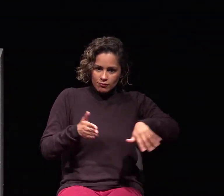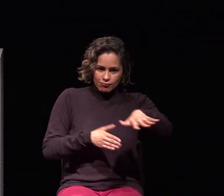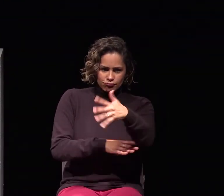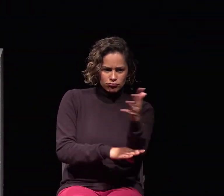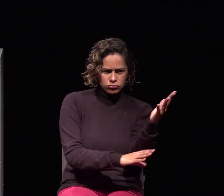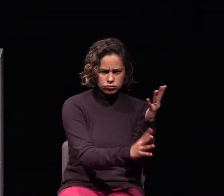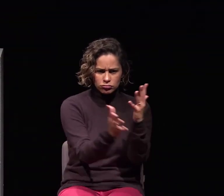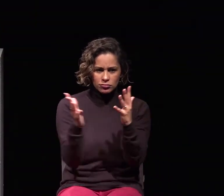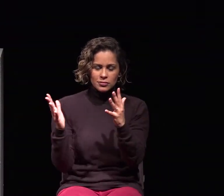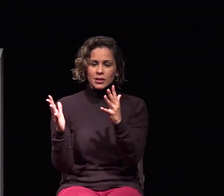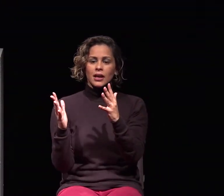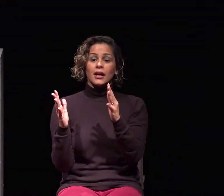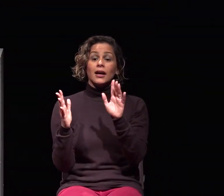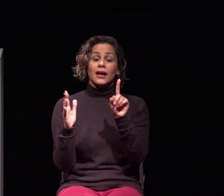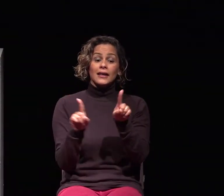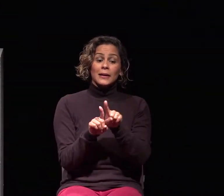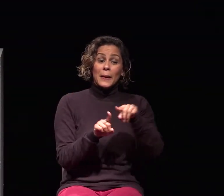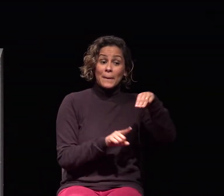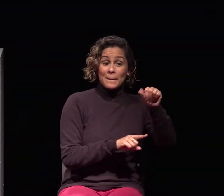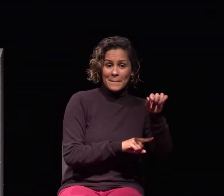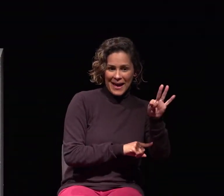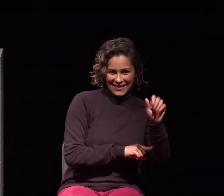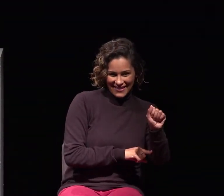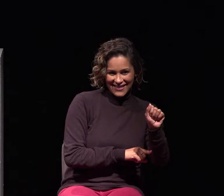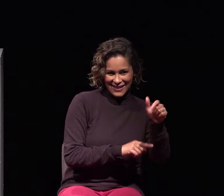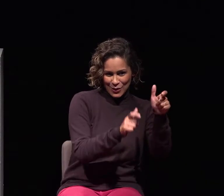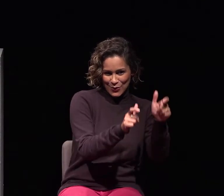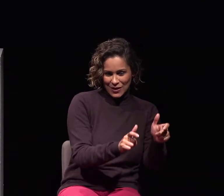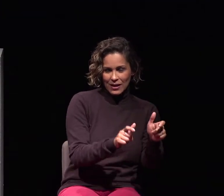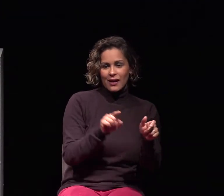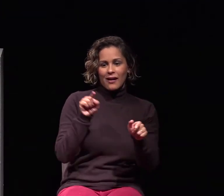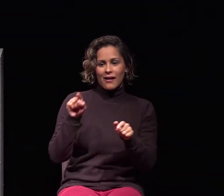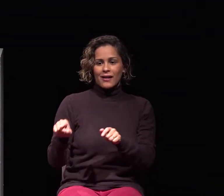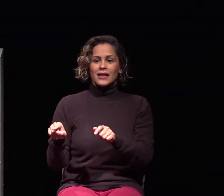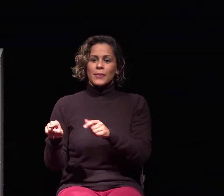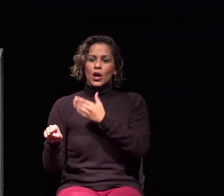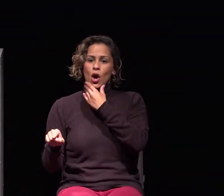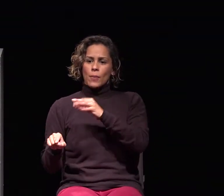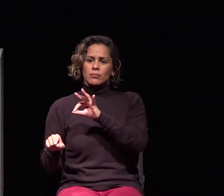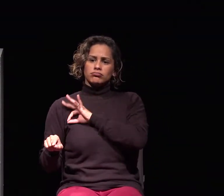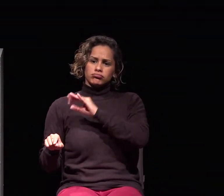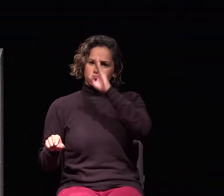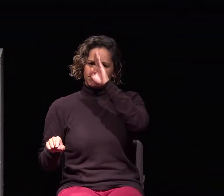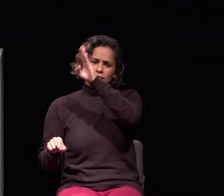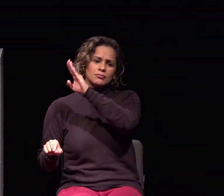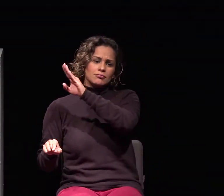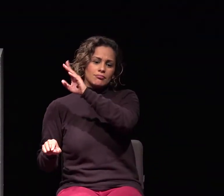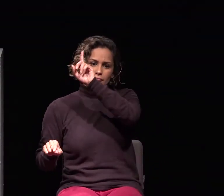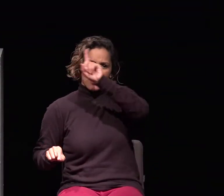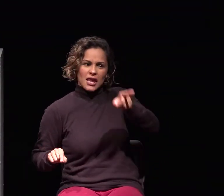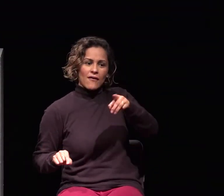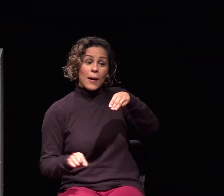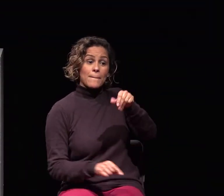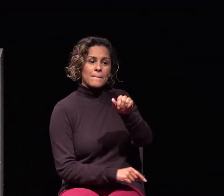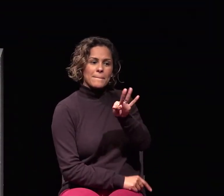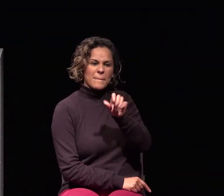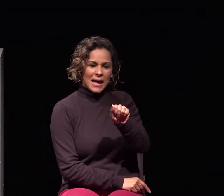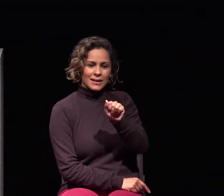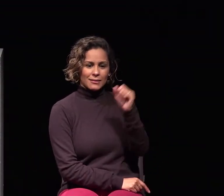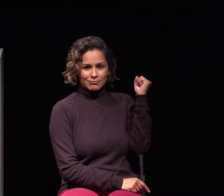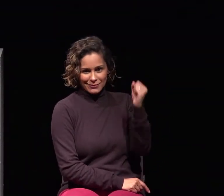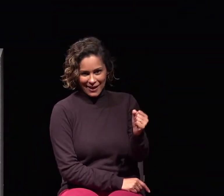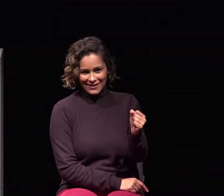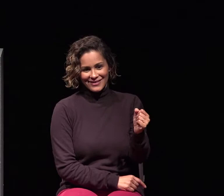militares falavam mata os guerrilheiros. Então, ele faz um trocadilho ali com o nome. E ela fala, chega